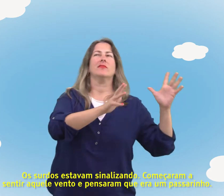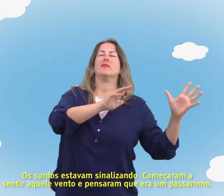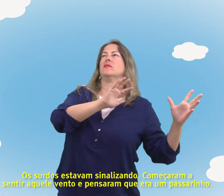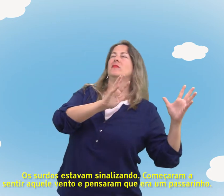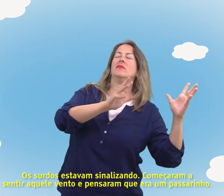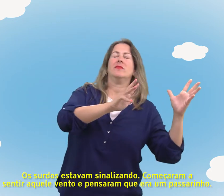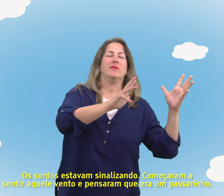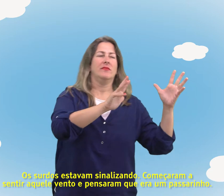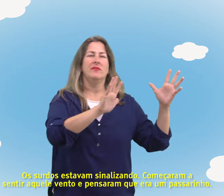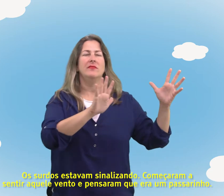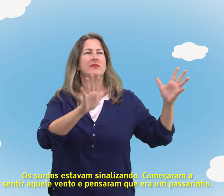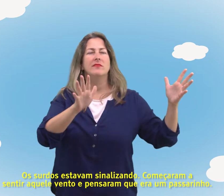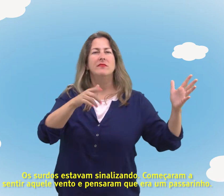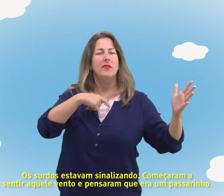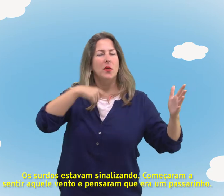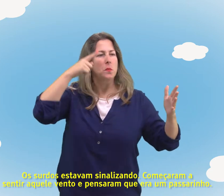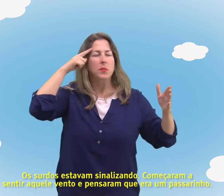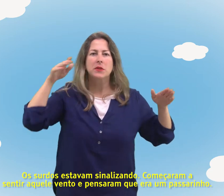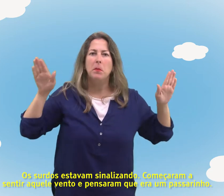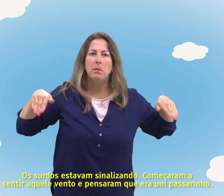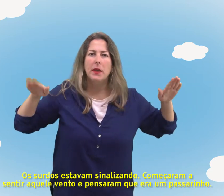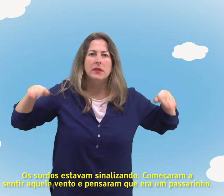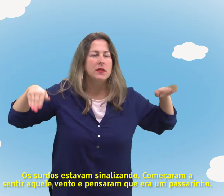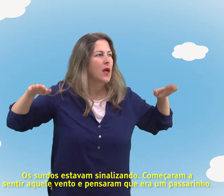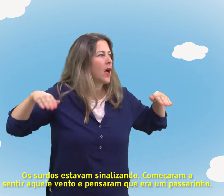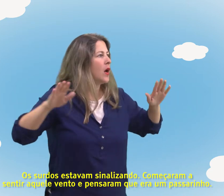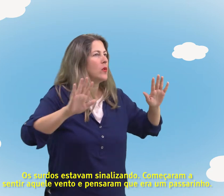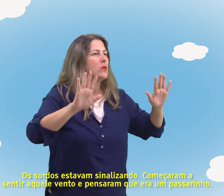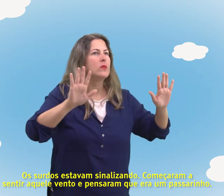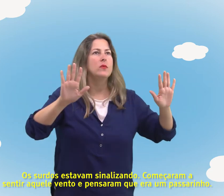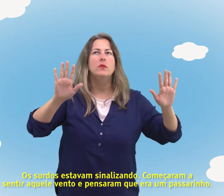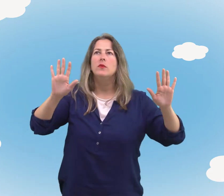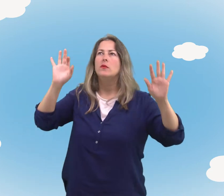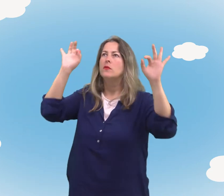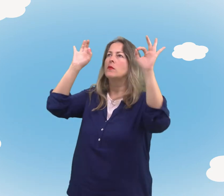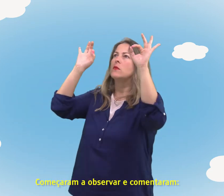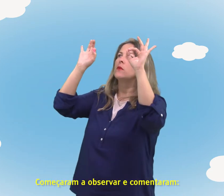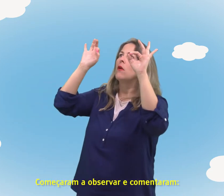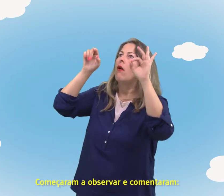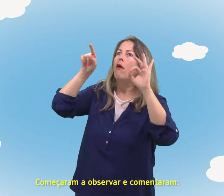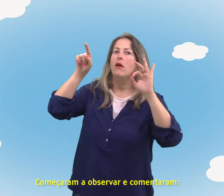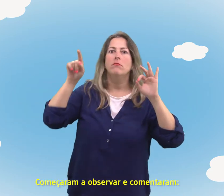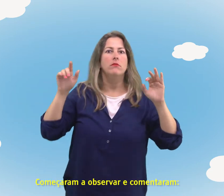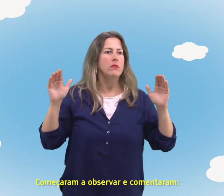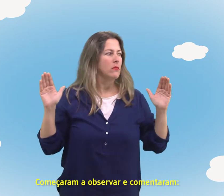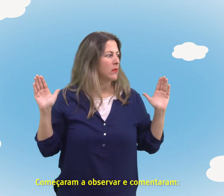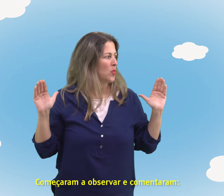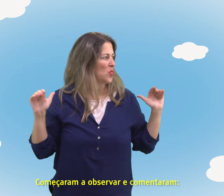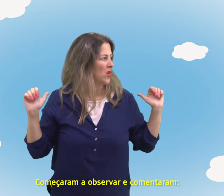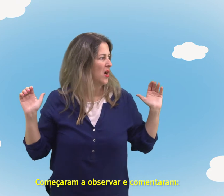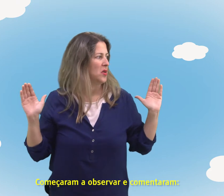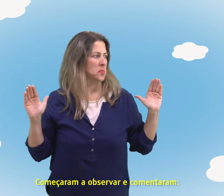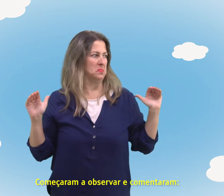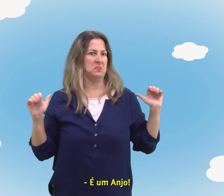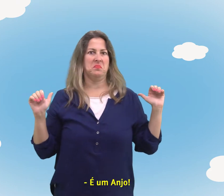começar a sentir aquele vento e pensaram que era um passarinho começar a observar comentaram é um